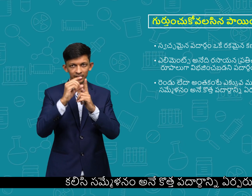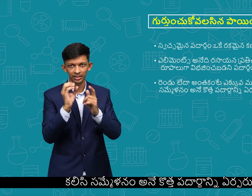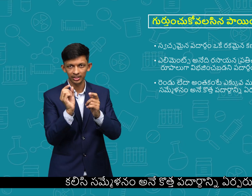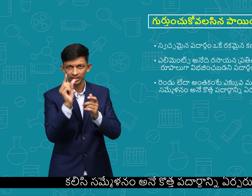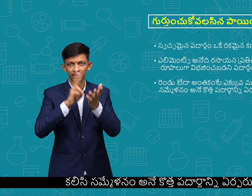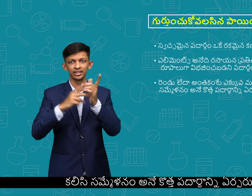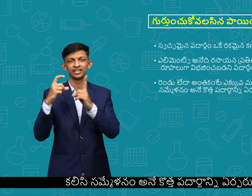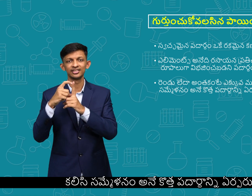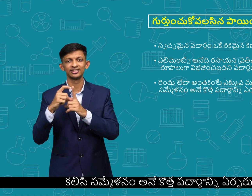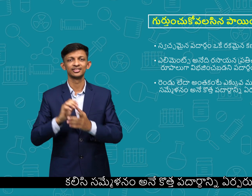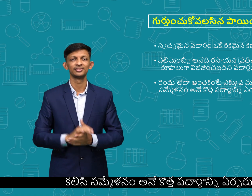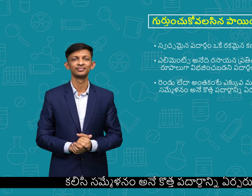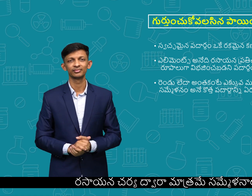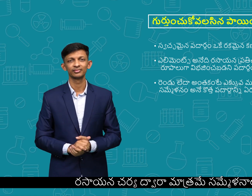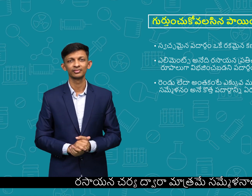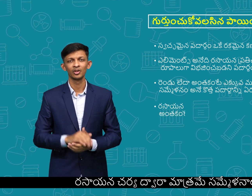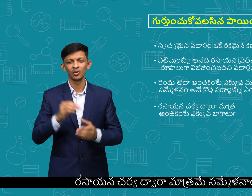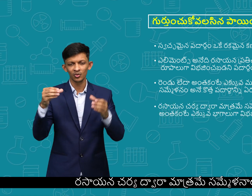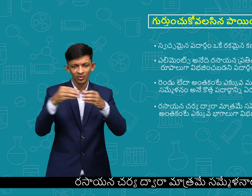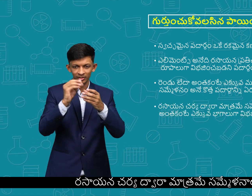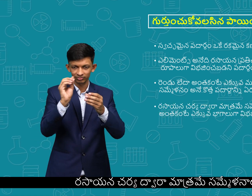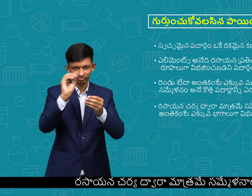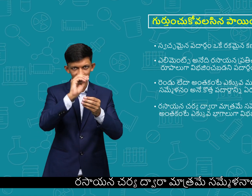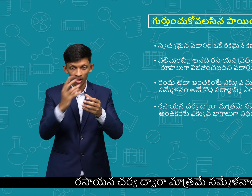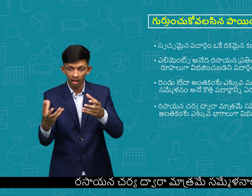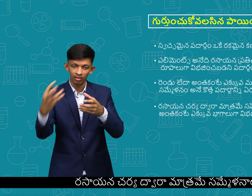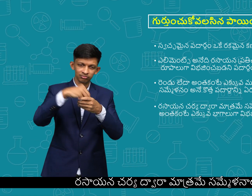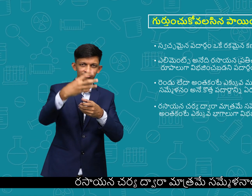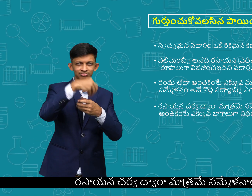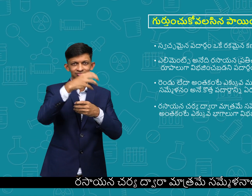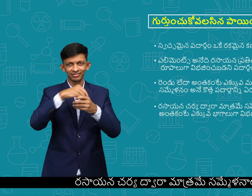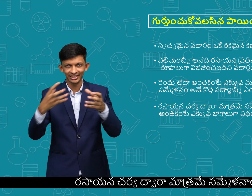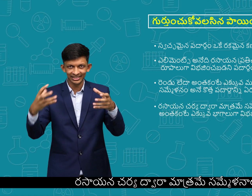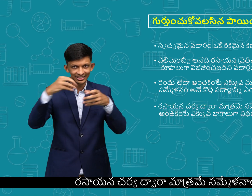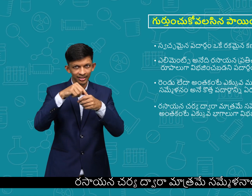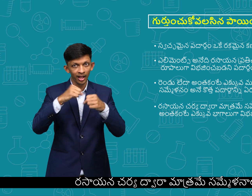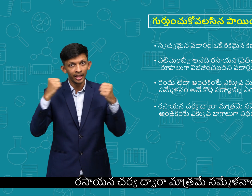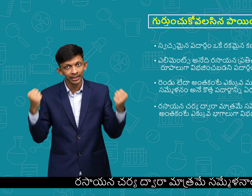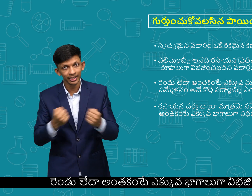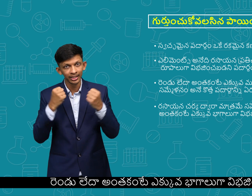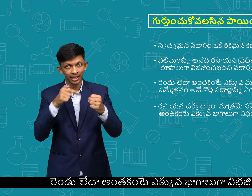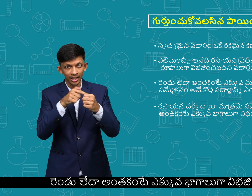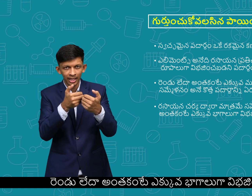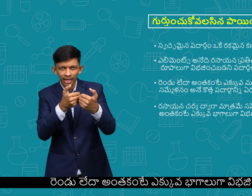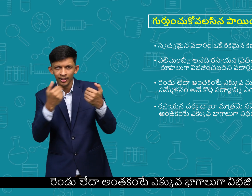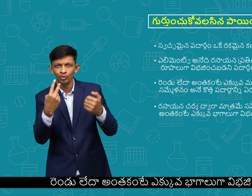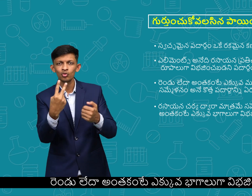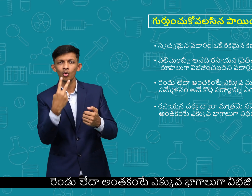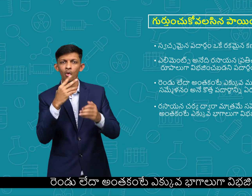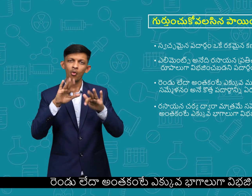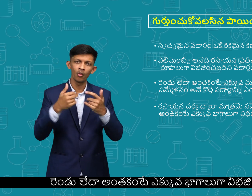పదార్థాన్ని ఏర్పరుస్తాయి. రసాయన చర్య ద్వారా మాత్రమే సమ్మేళనాలను 2